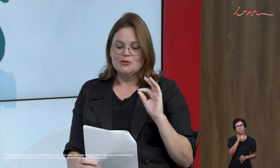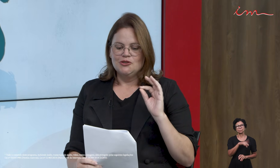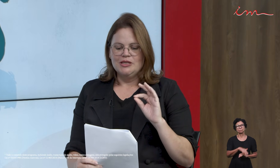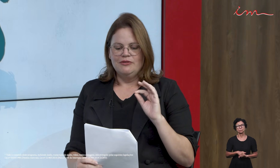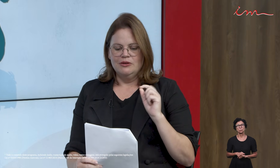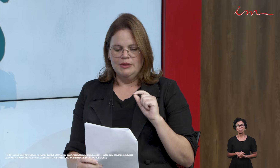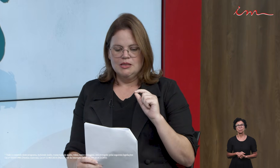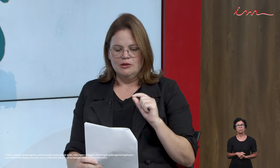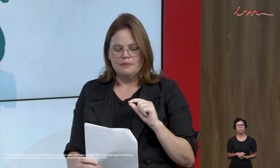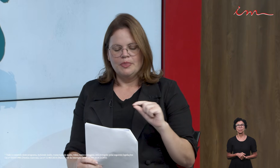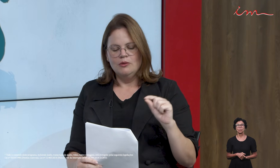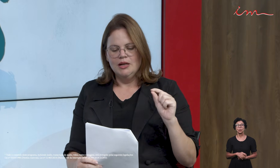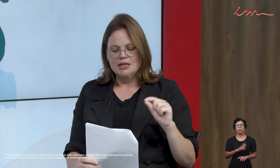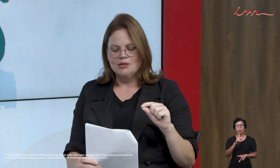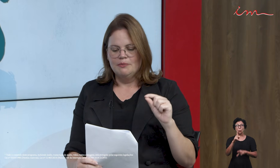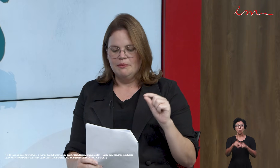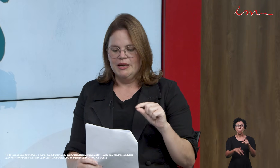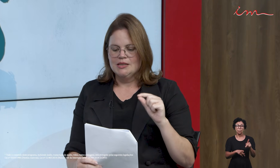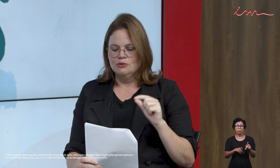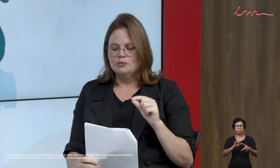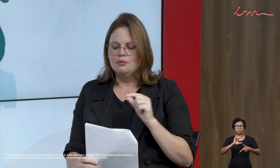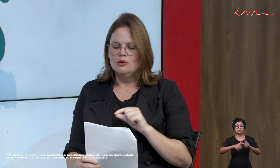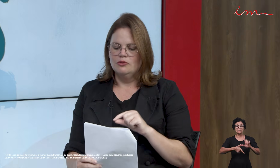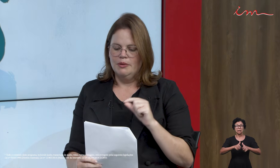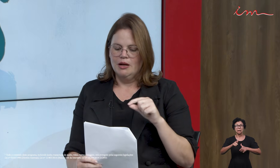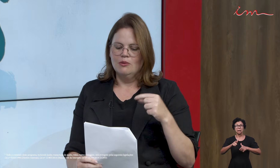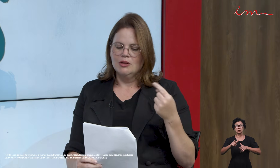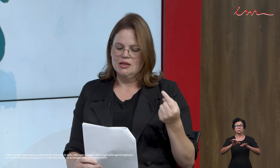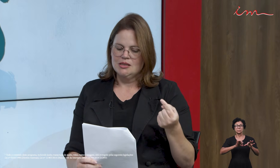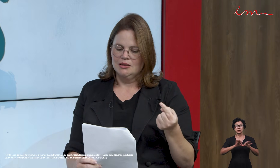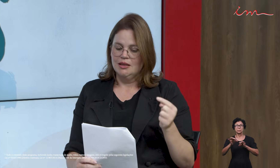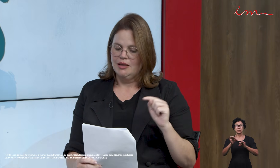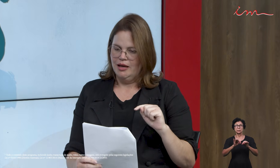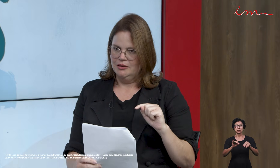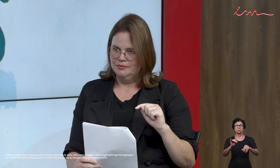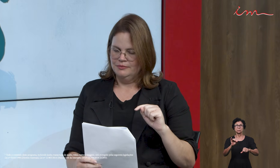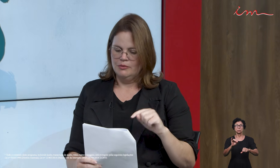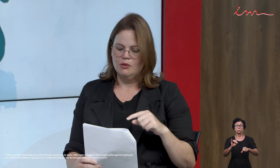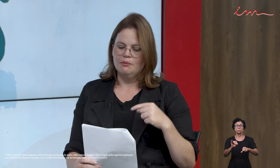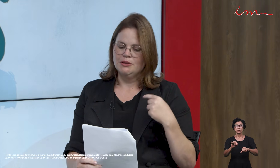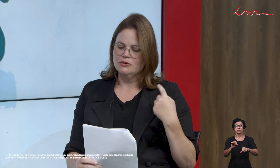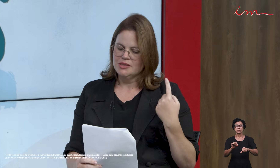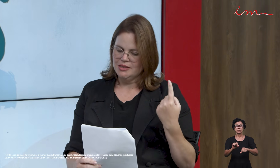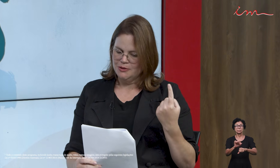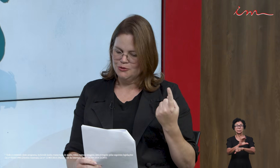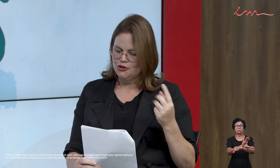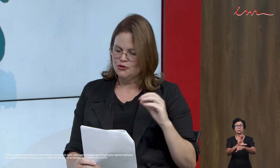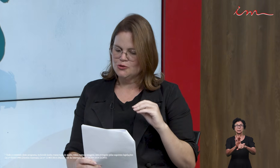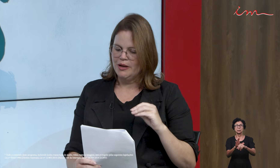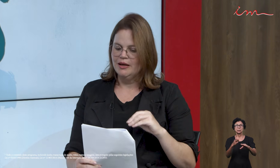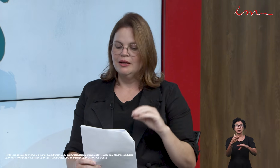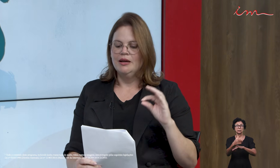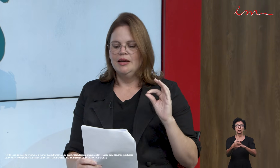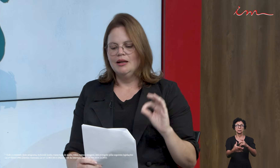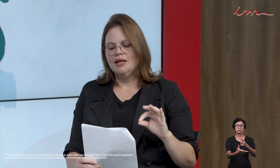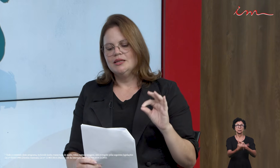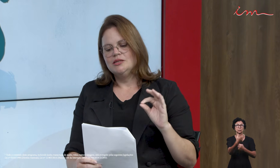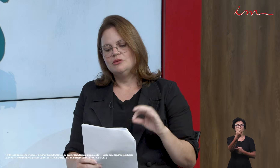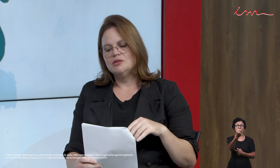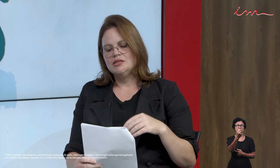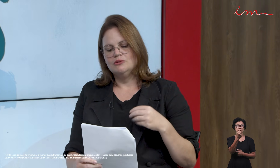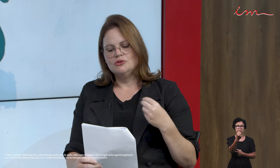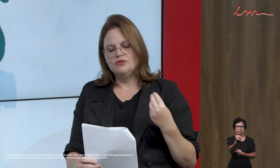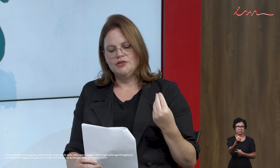aí o pastor Gilson falou bem assim, ó, com relação à preparação do povo para a conquista da terra, no capítulo 5 de Josué,